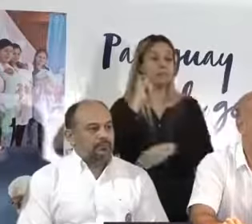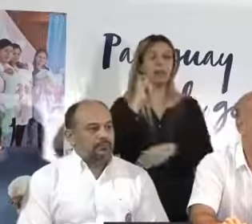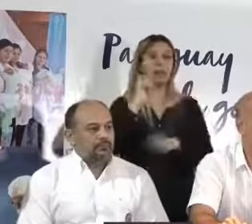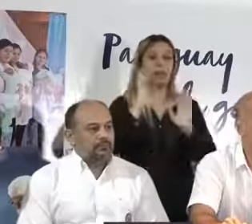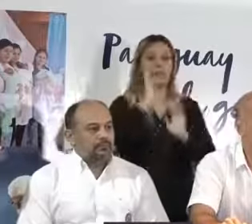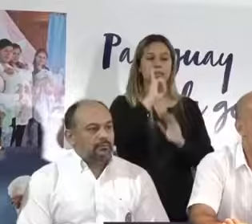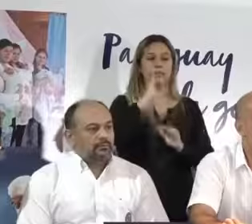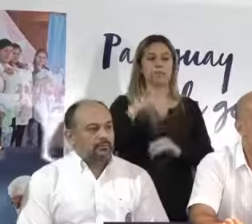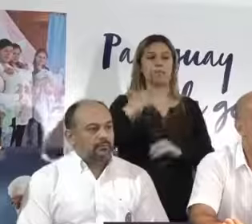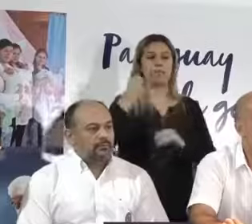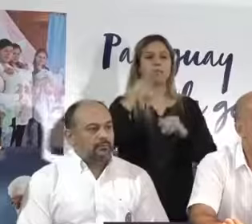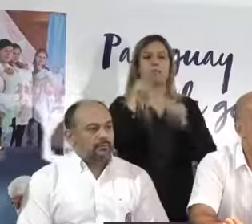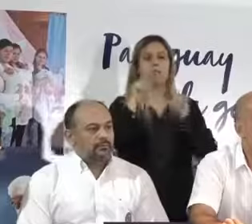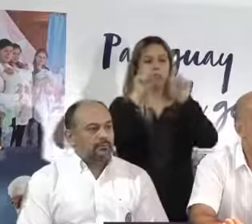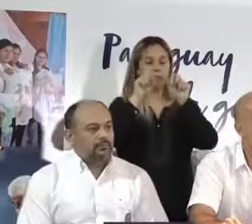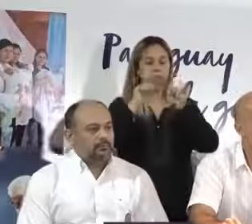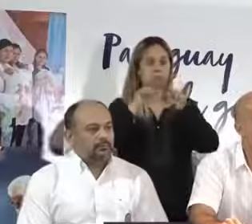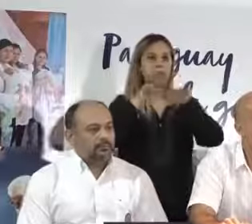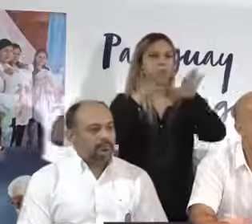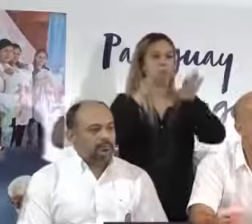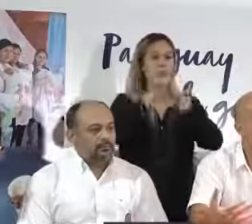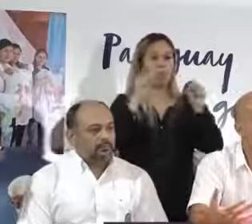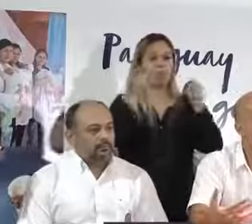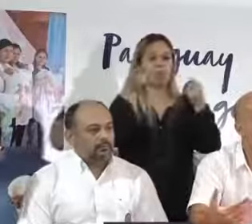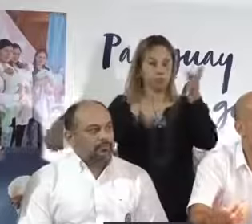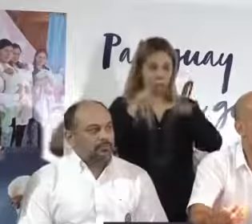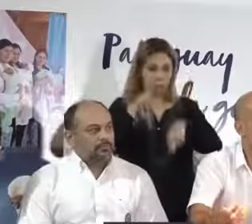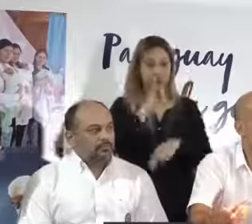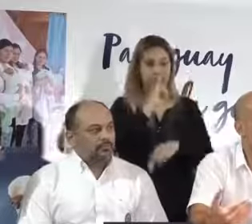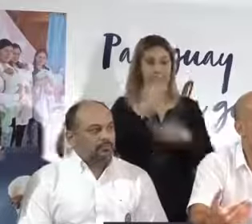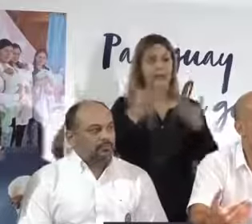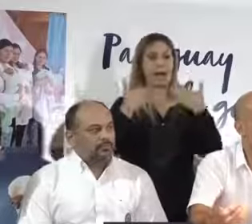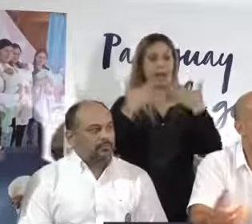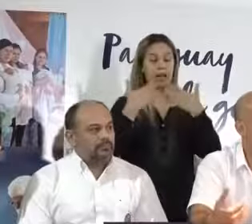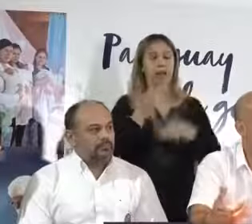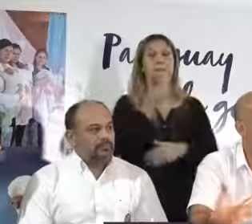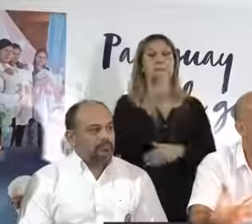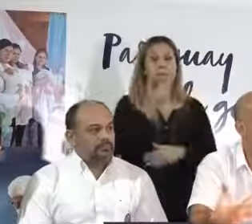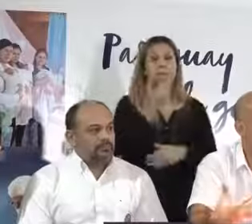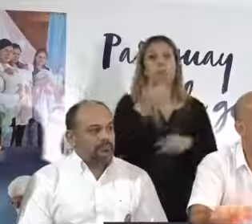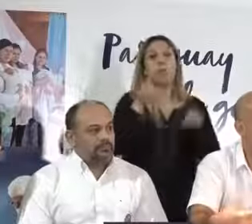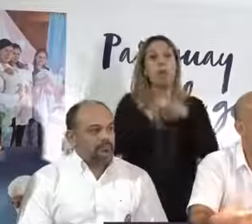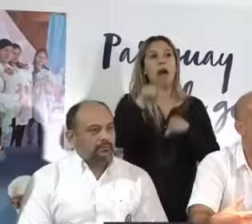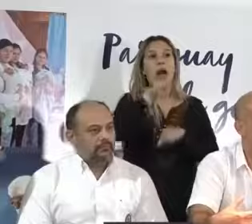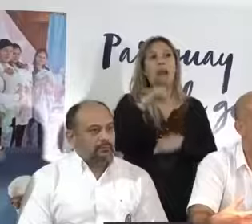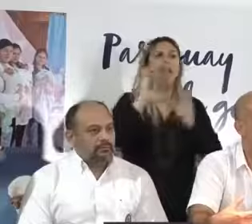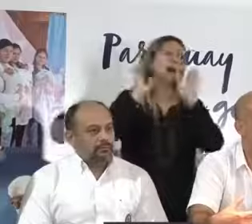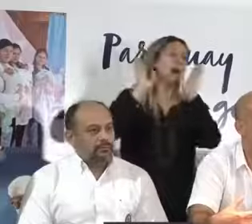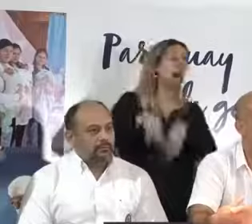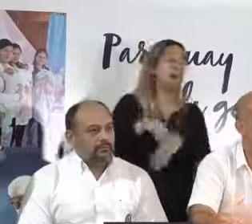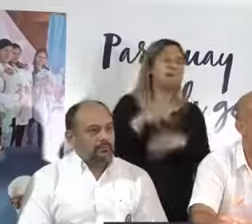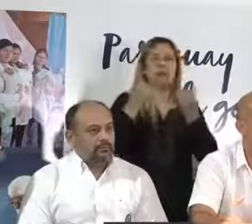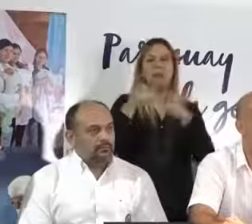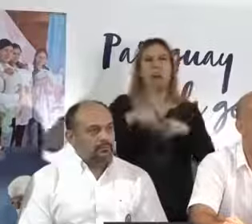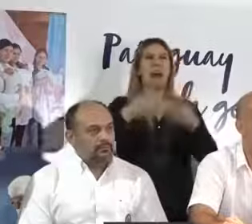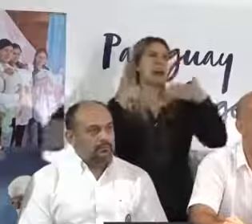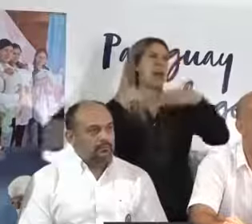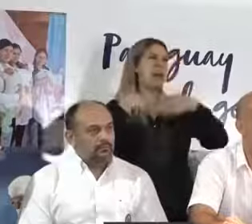Entonces hay que mantener la calma, pero por otro lado no subestimar esto y mantener estos cuidados que hemos